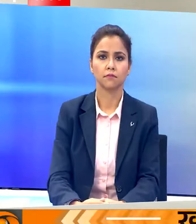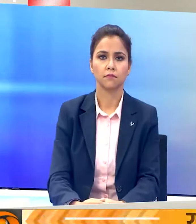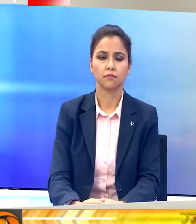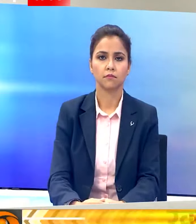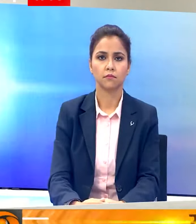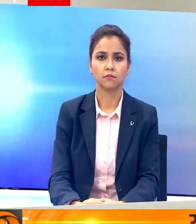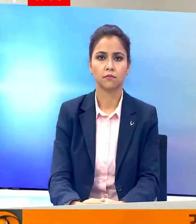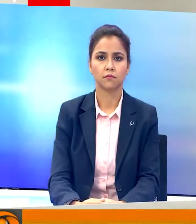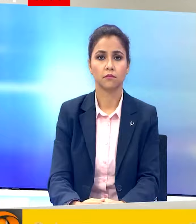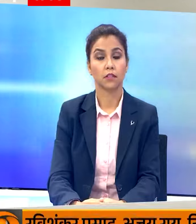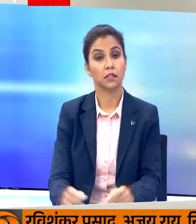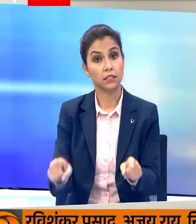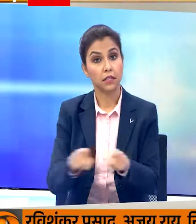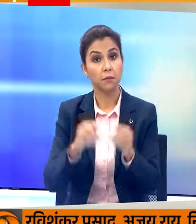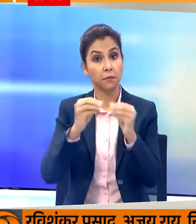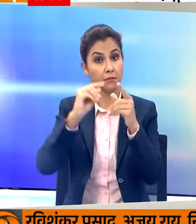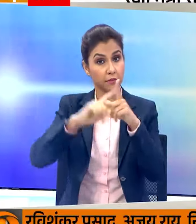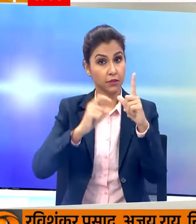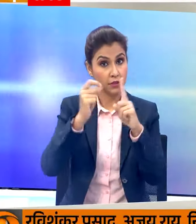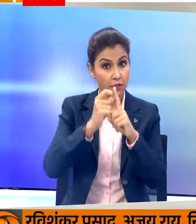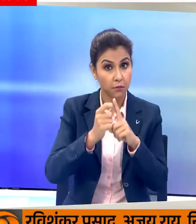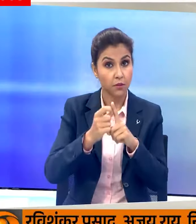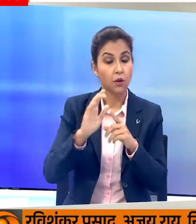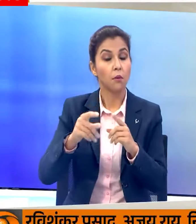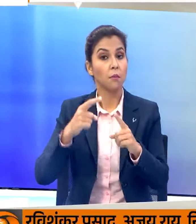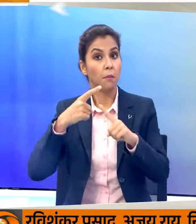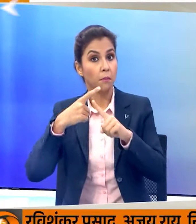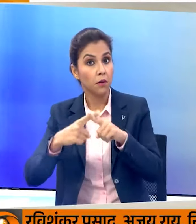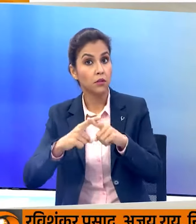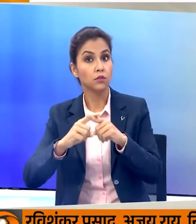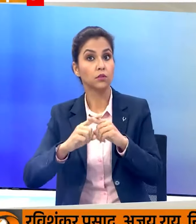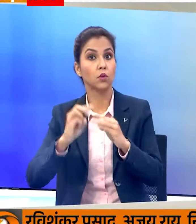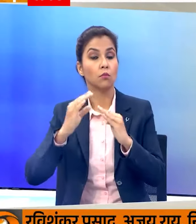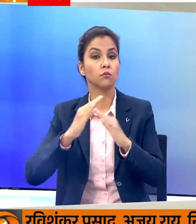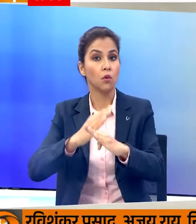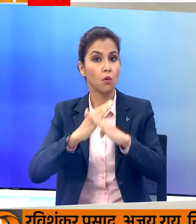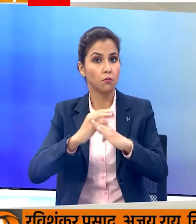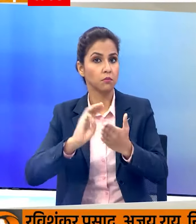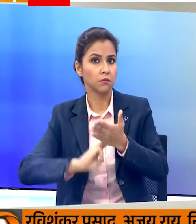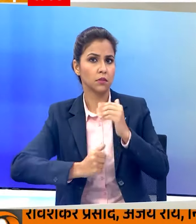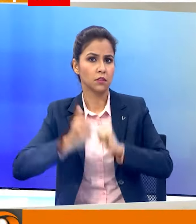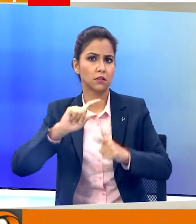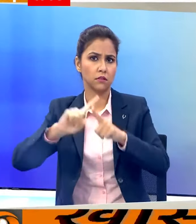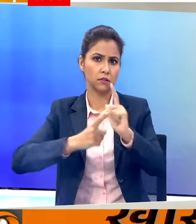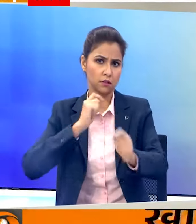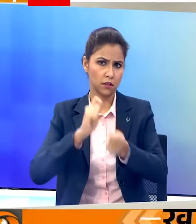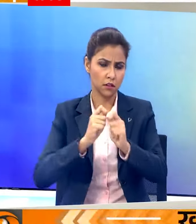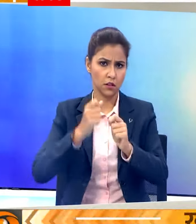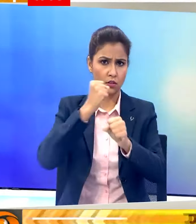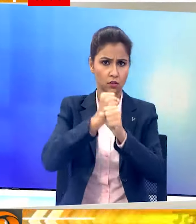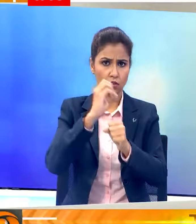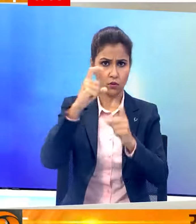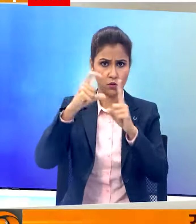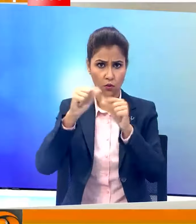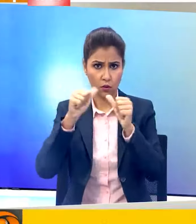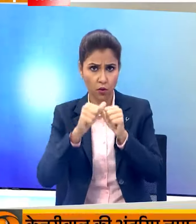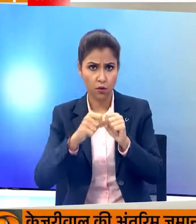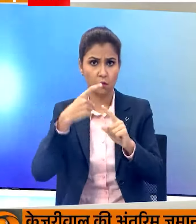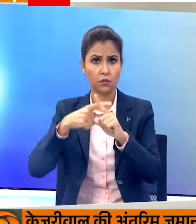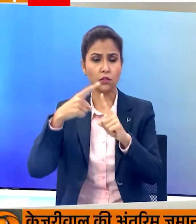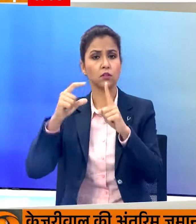करेंगे वहीं भाजपा के वरिष्ठ नेता और रक्षा मंत्री राजनाथ सिंह झारखंड के गोडा और दुमका में